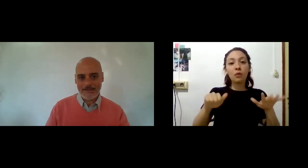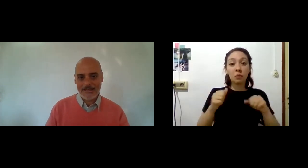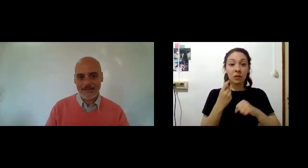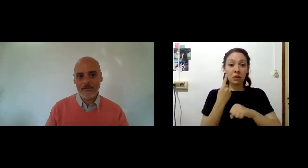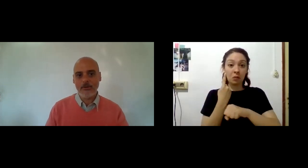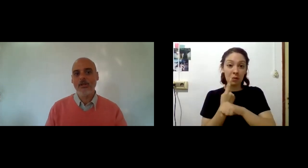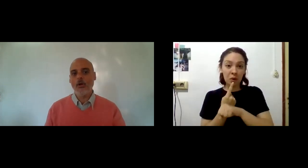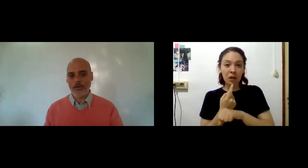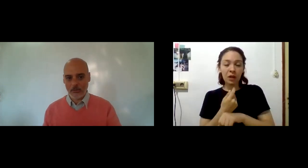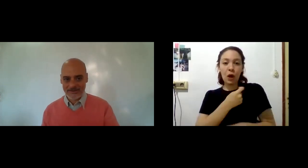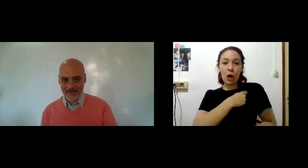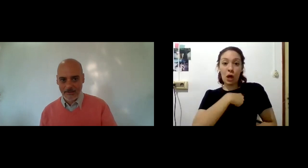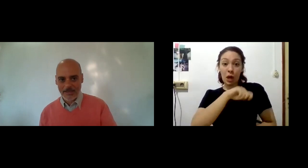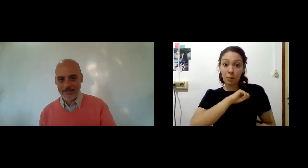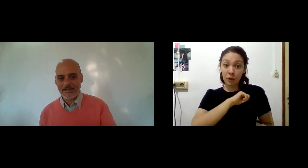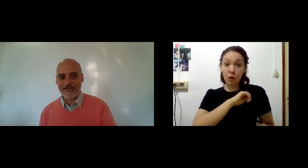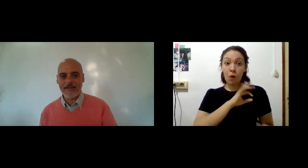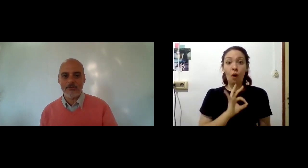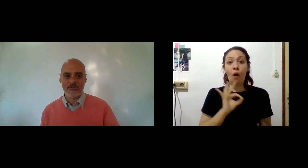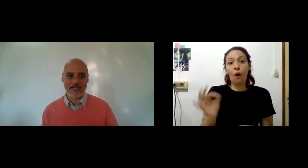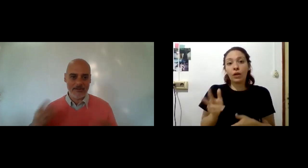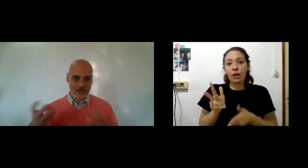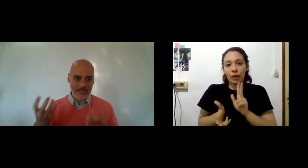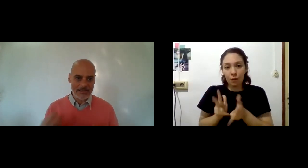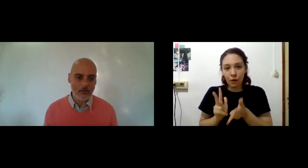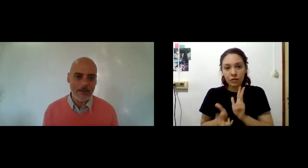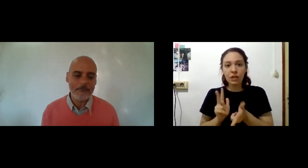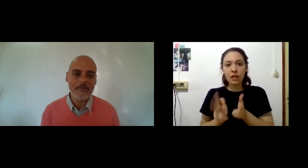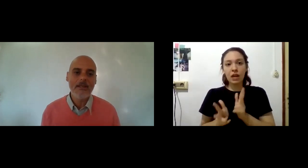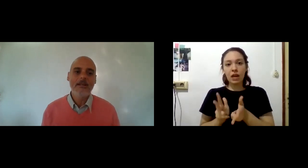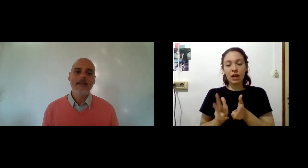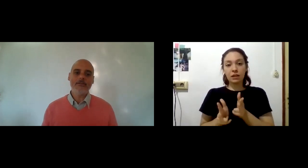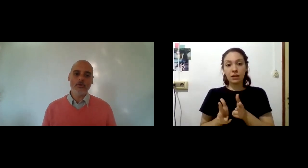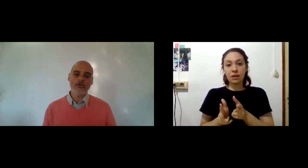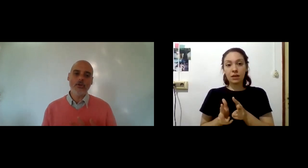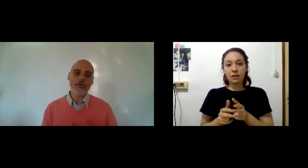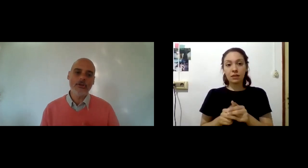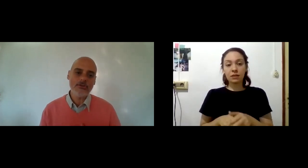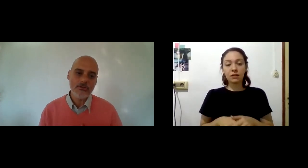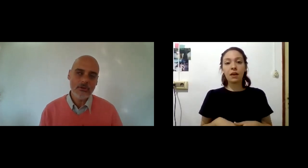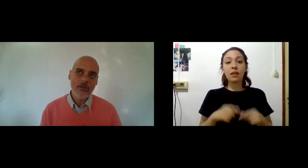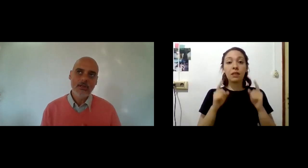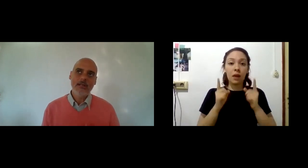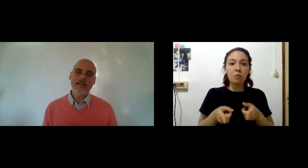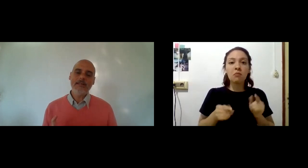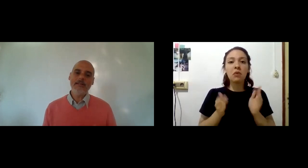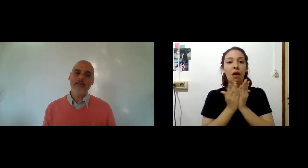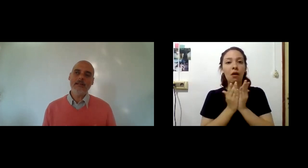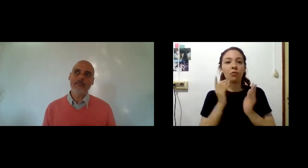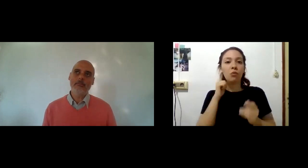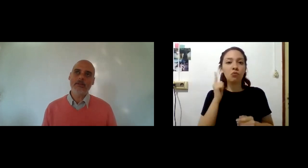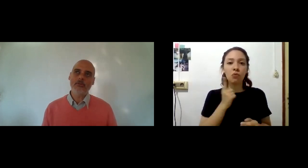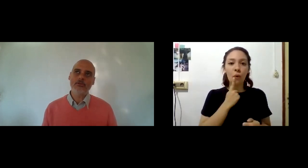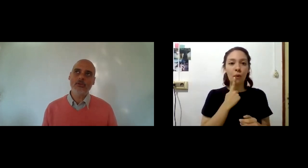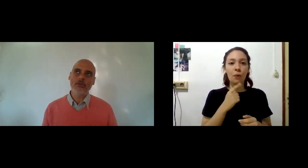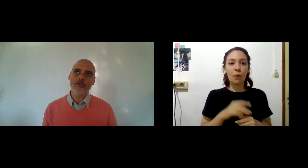para hablantes nativos o lengua de señas para hablantes nativos, o sea, reflexión de la lengua, estudios sordos y